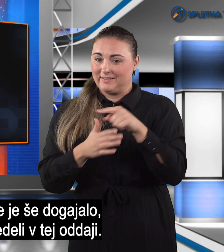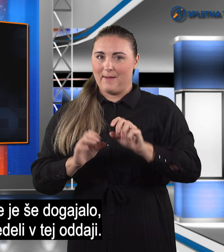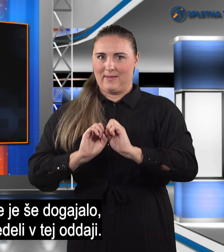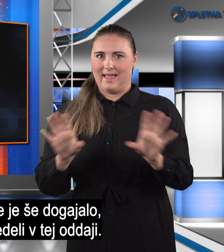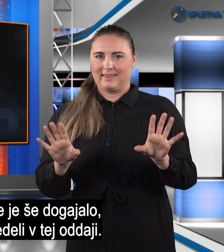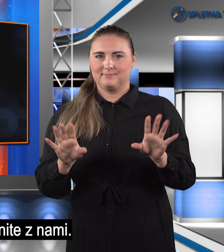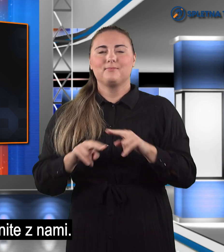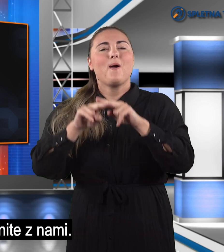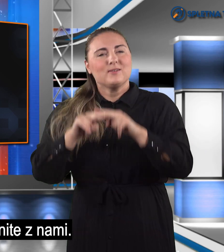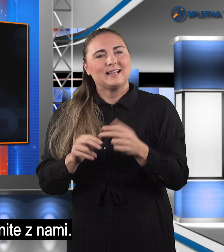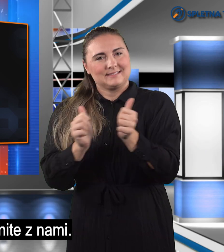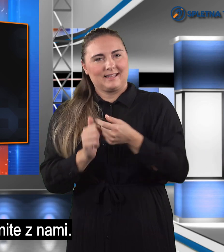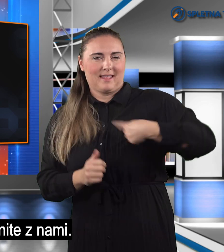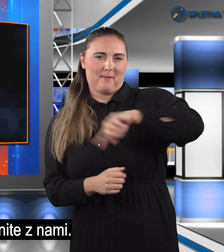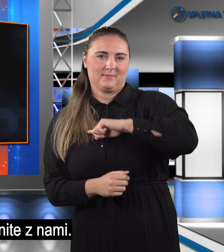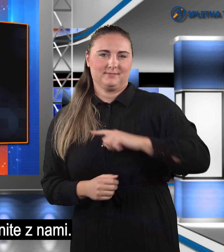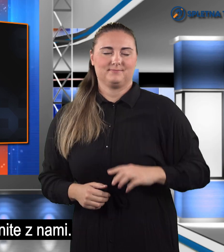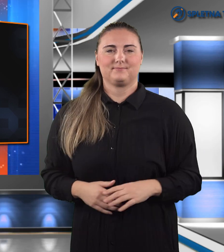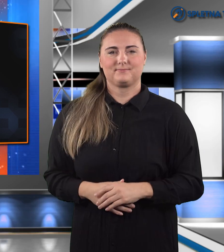oddaji. Ostanite z nami.